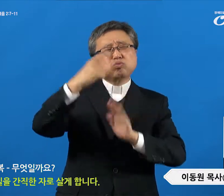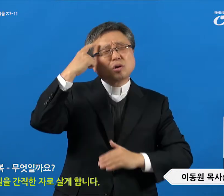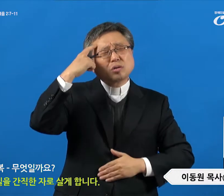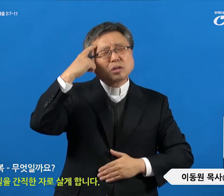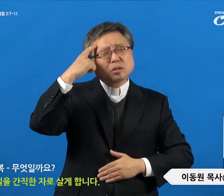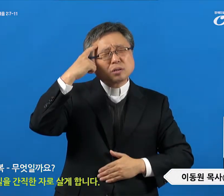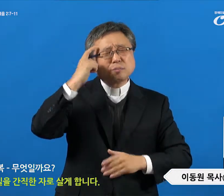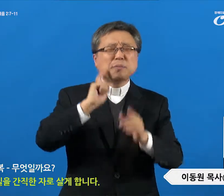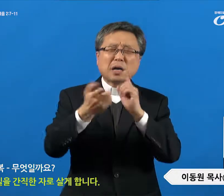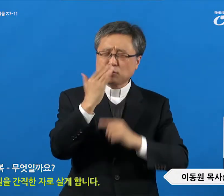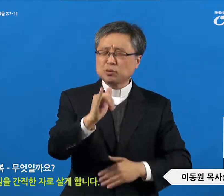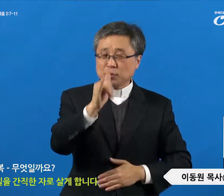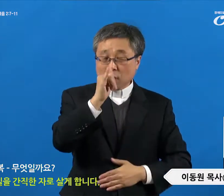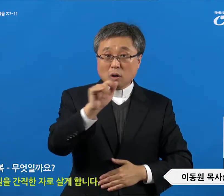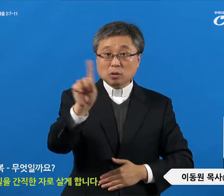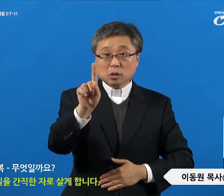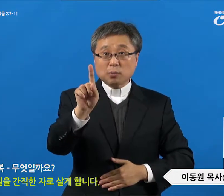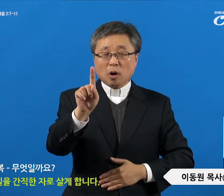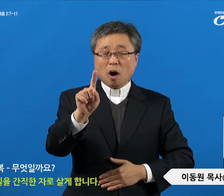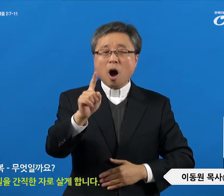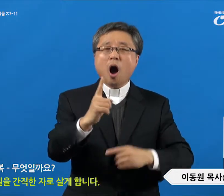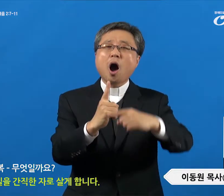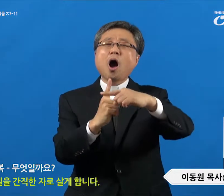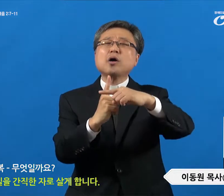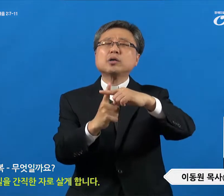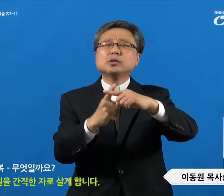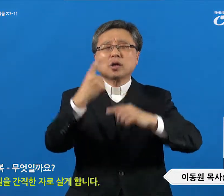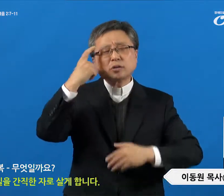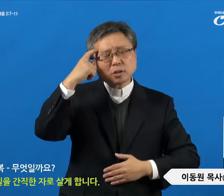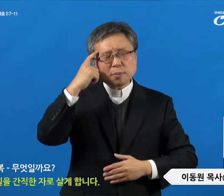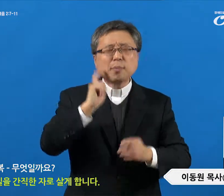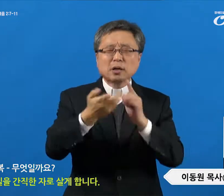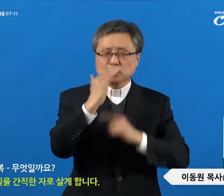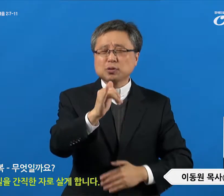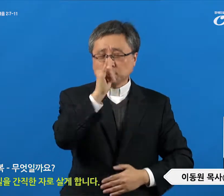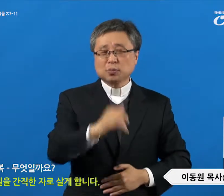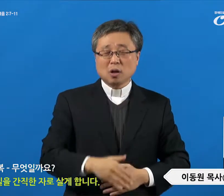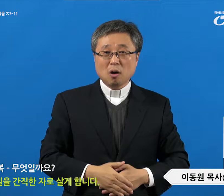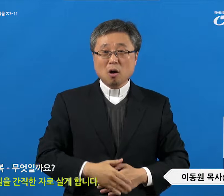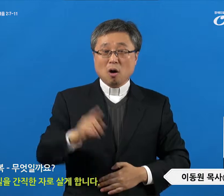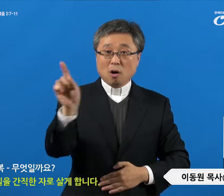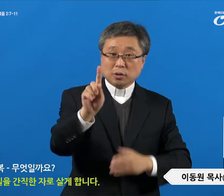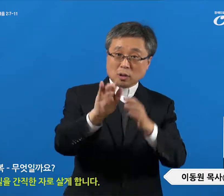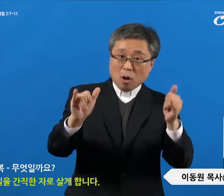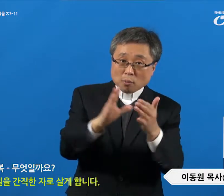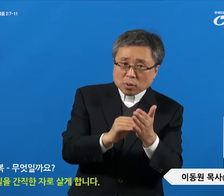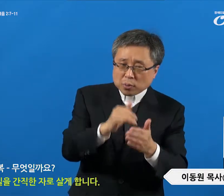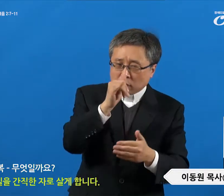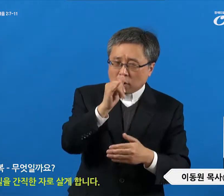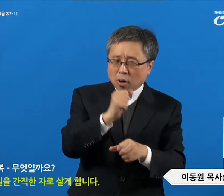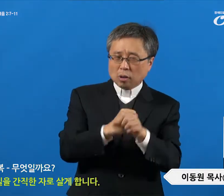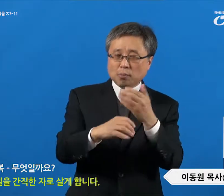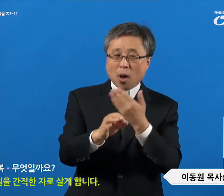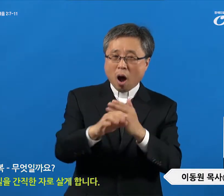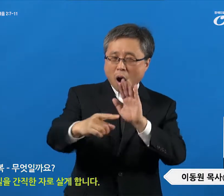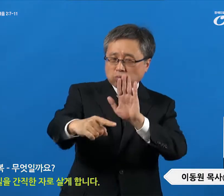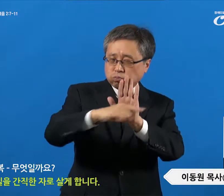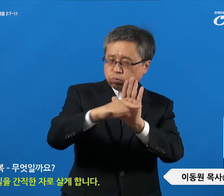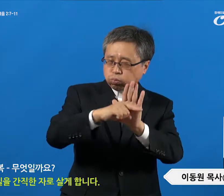어떤 사람에게는 긍정적인 말일 수도 있습니다. 대부분 어떤 사람이 비밀이 있다 그러면 우리가 부정적인, 네거티브하게 그 단어를